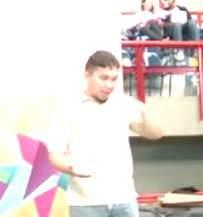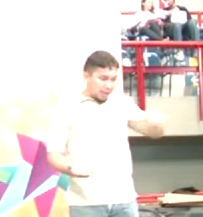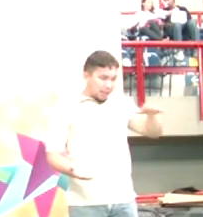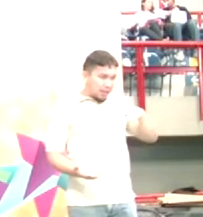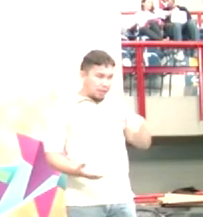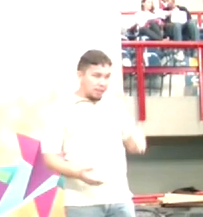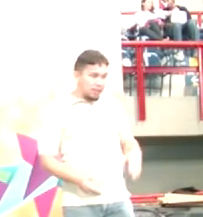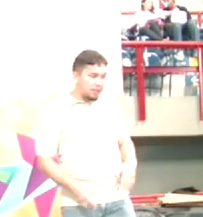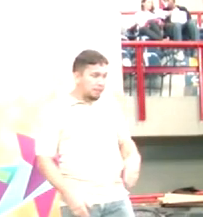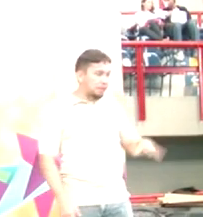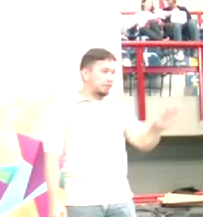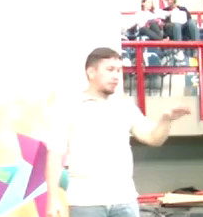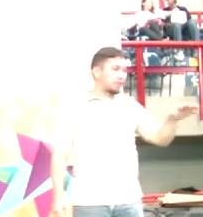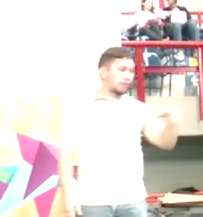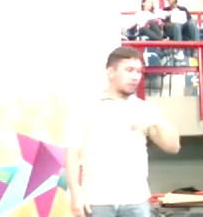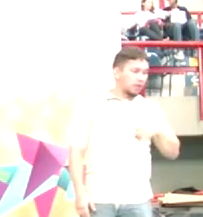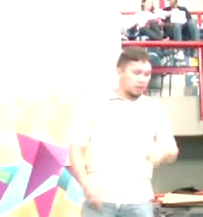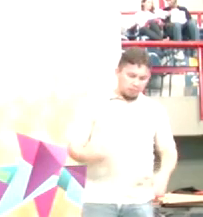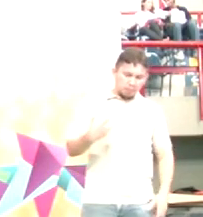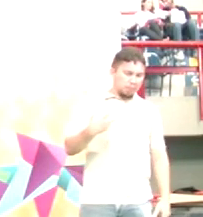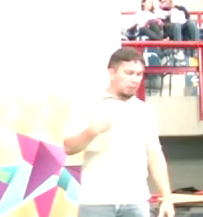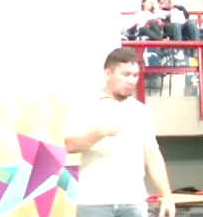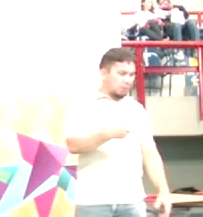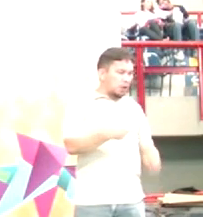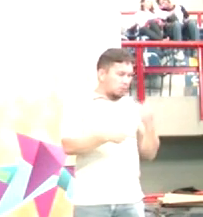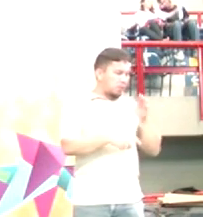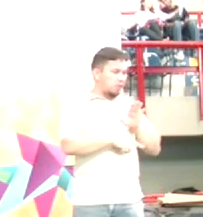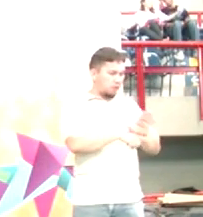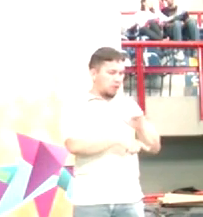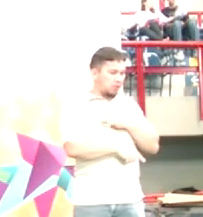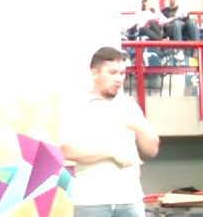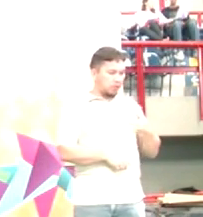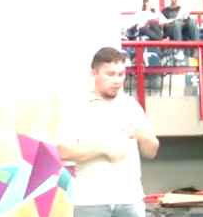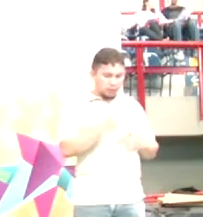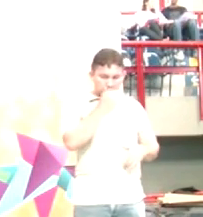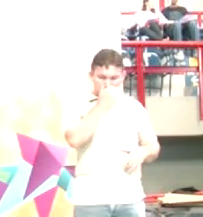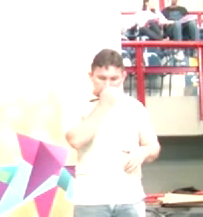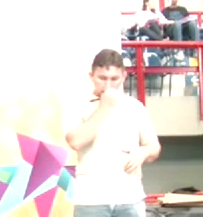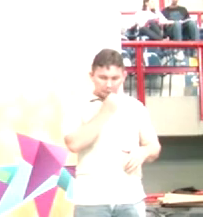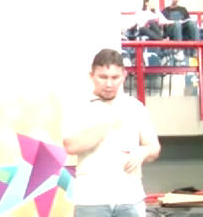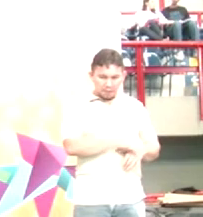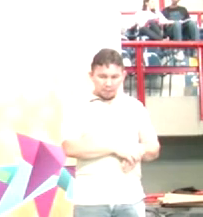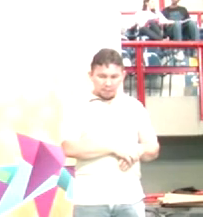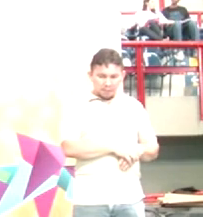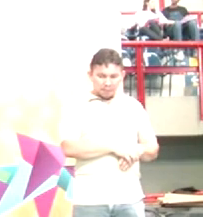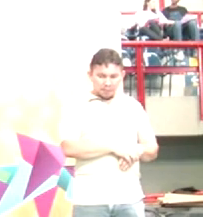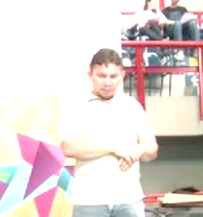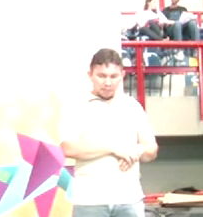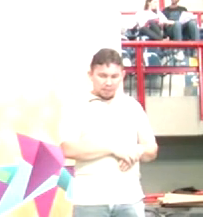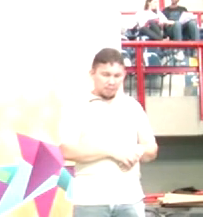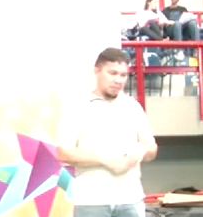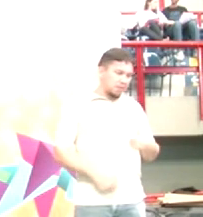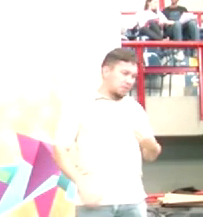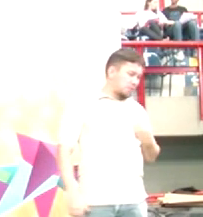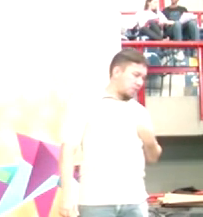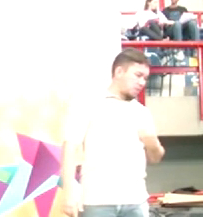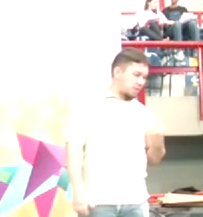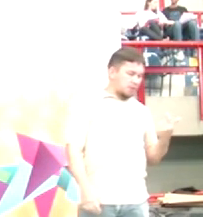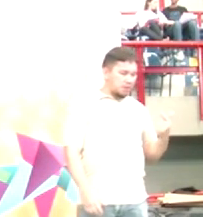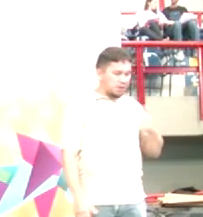diziam: Dona Maria, isso aqui é bom para a senhora. E o que é isso? É um negócio que nem é vivo nem é